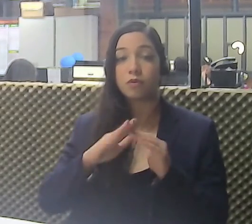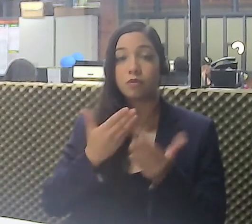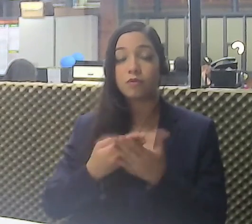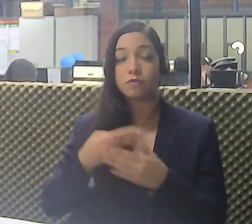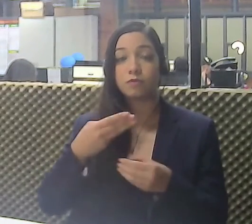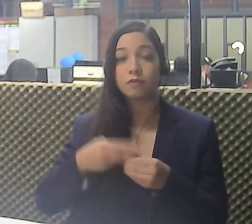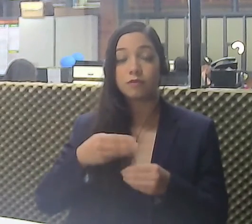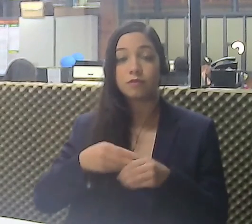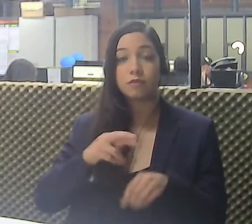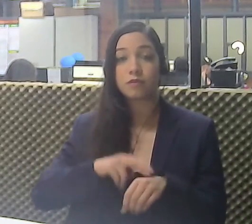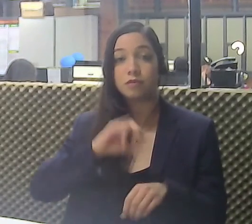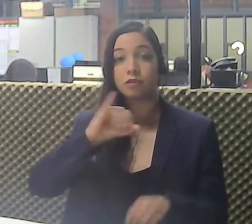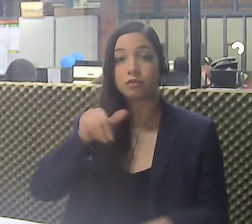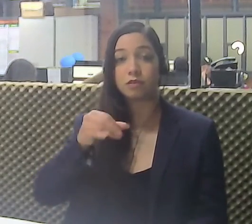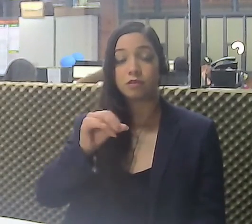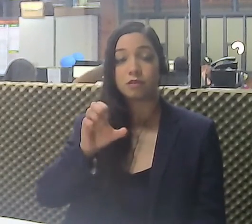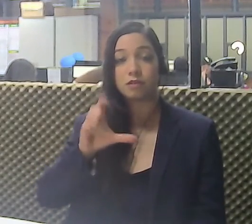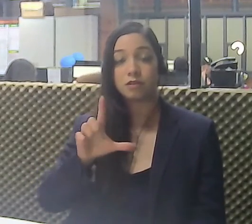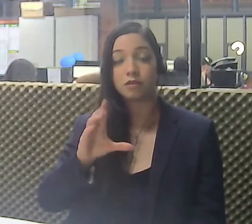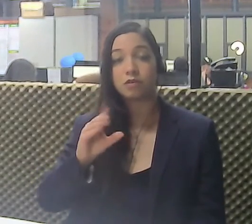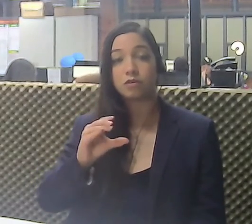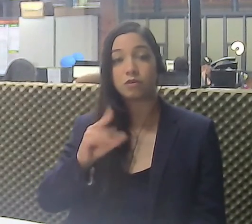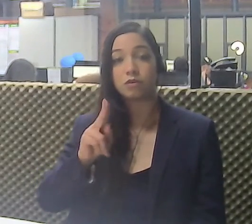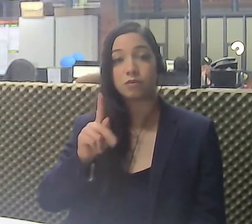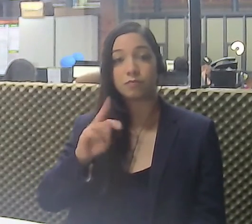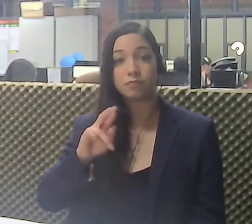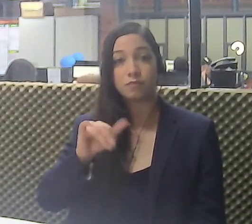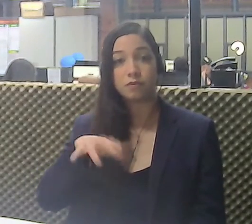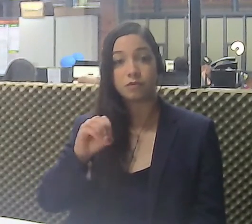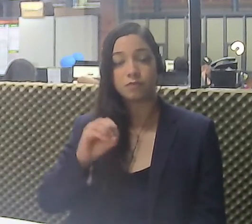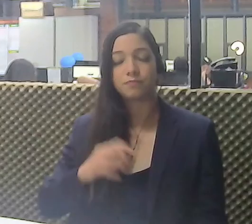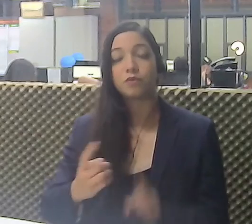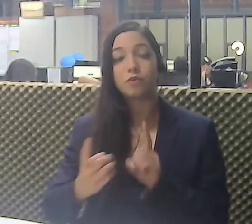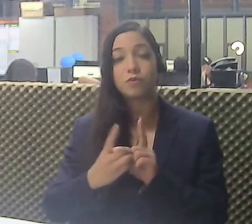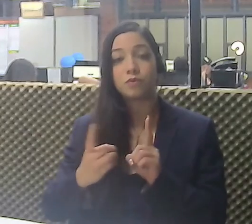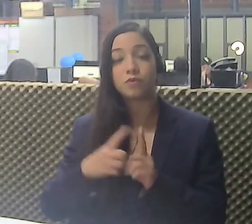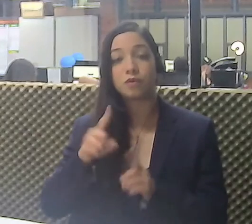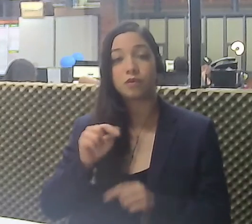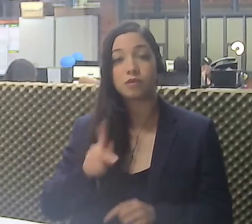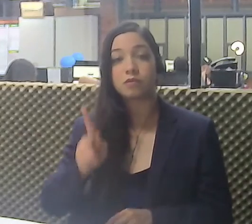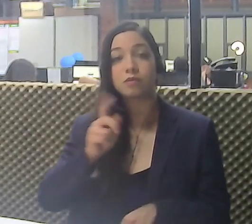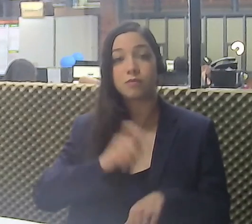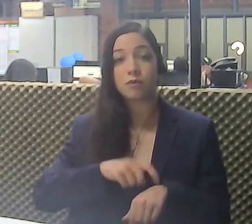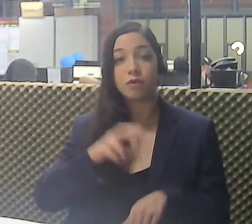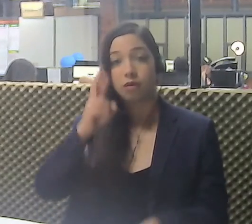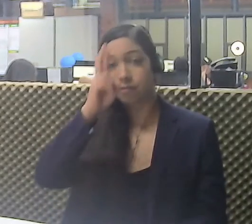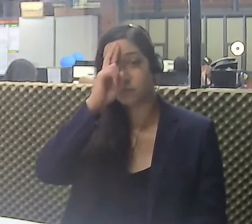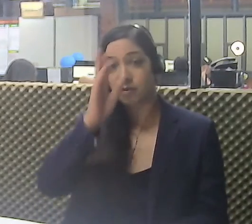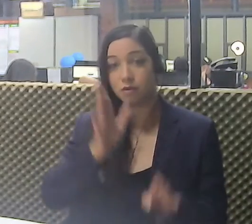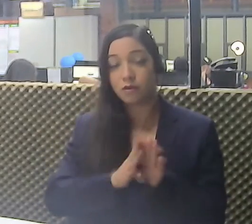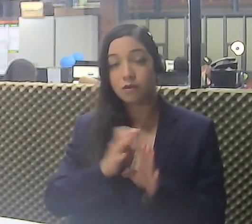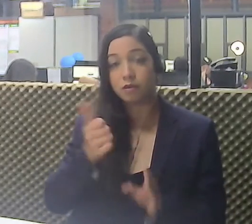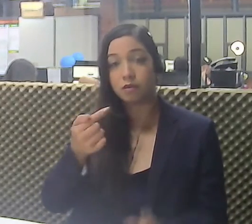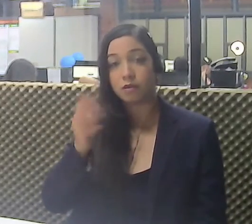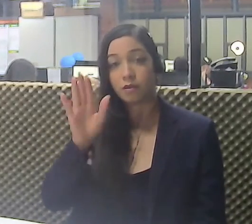Municipal Dr. Joel Cupertino Rodrigues. Os atendimentos ocorrem sempre do meio-dia às 5 da